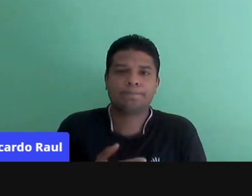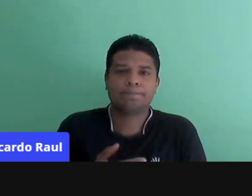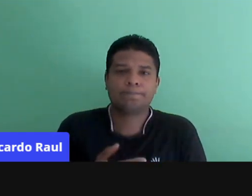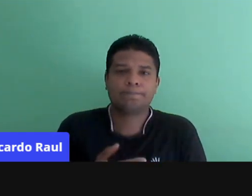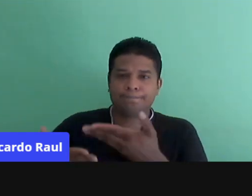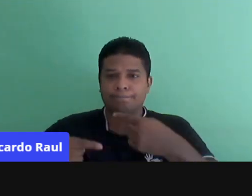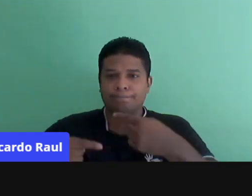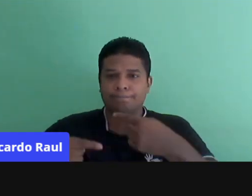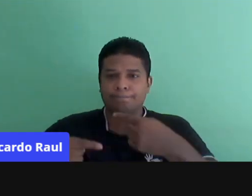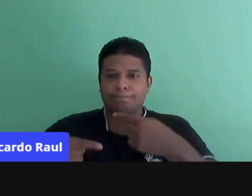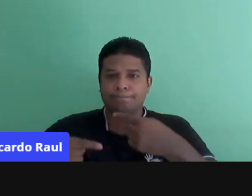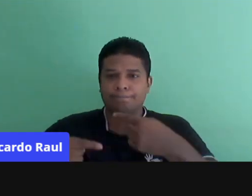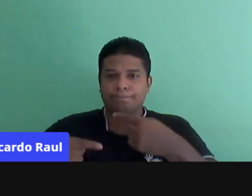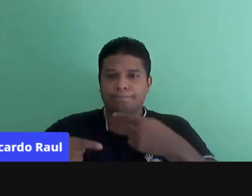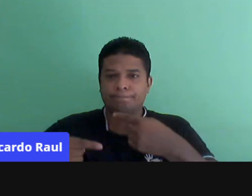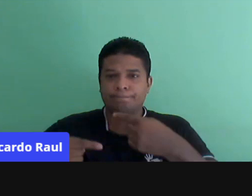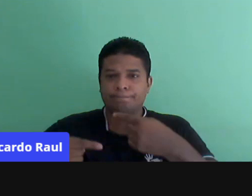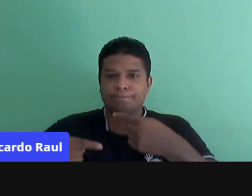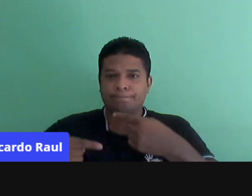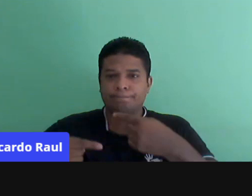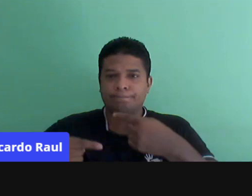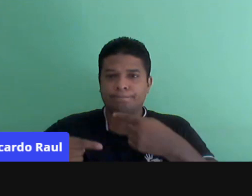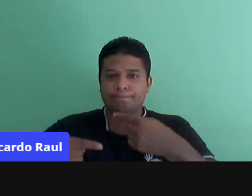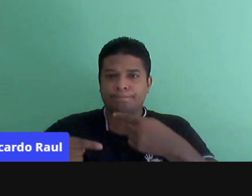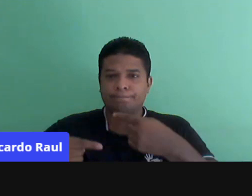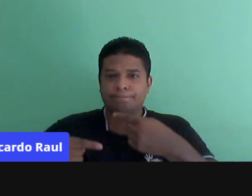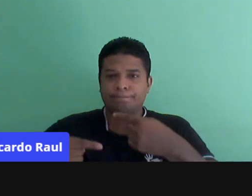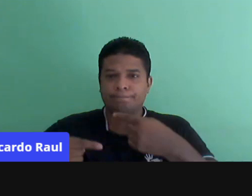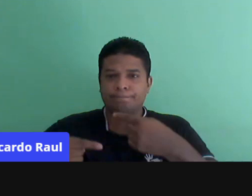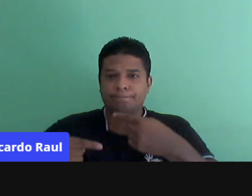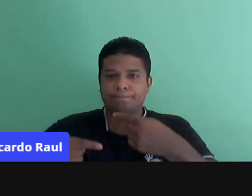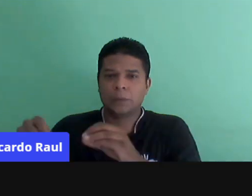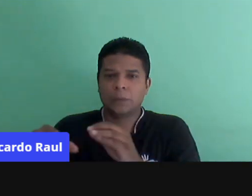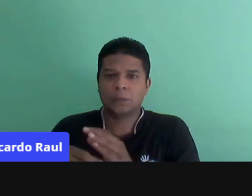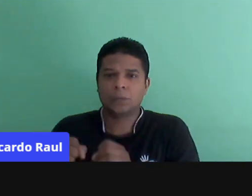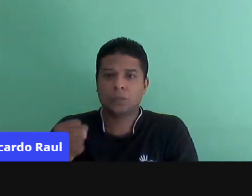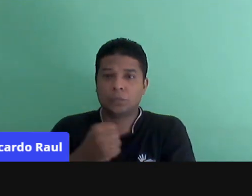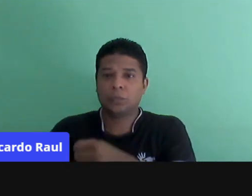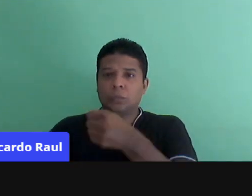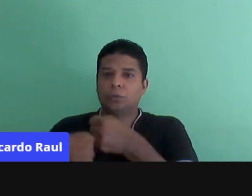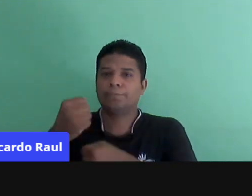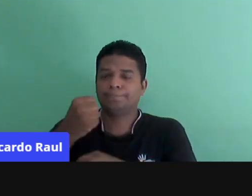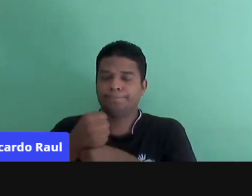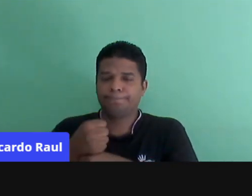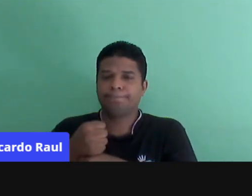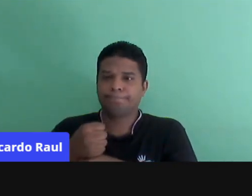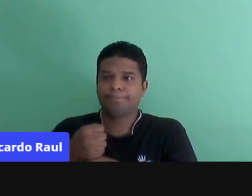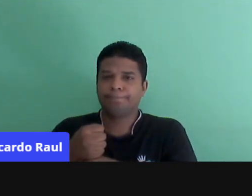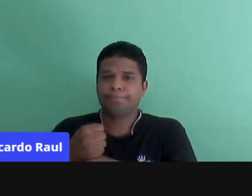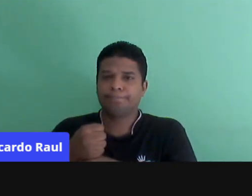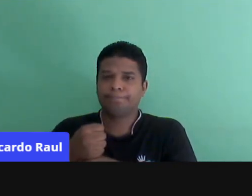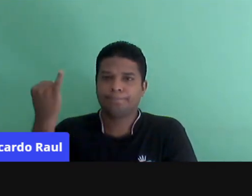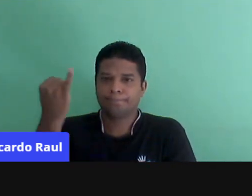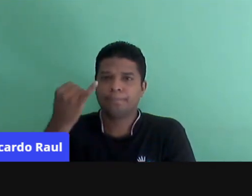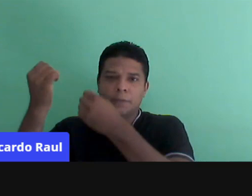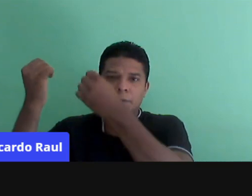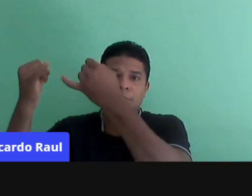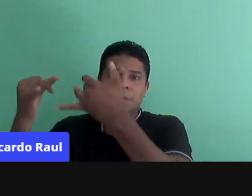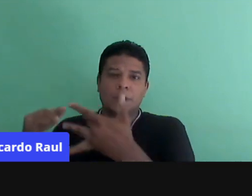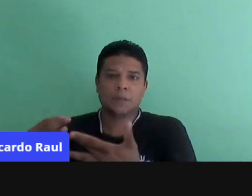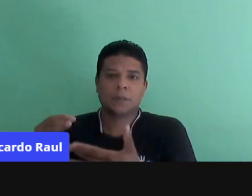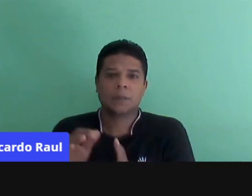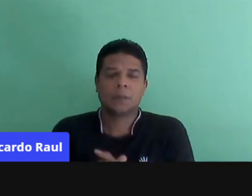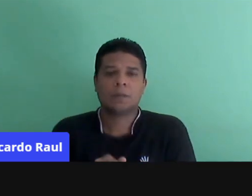momento remoto, né, que a gente está vivenciando desde o ano passado, é importante a gente estar pontuando isso constantemente, né?